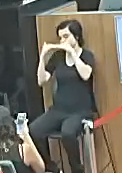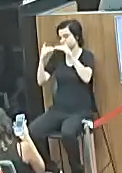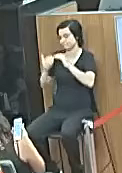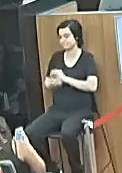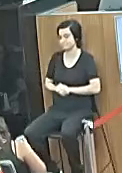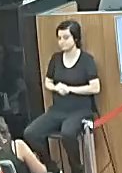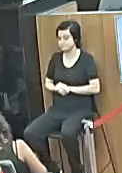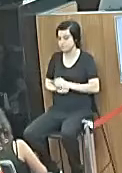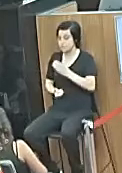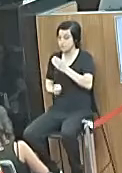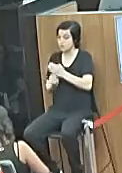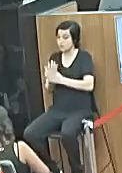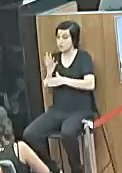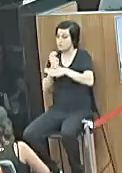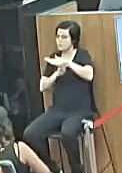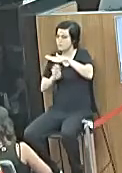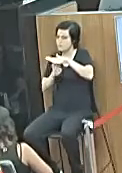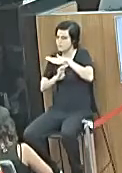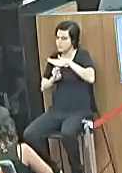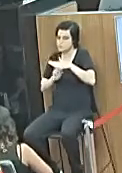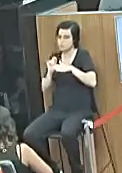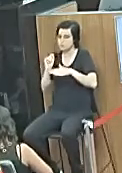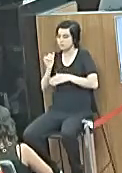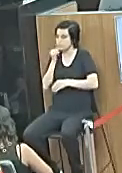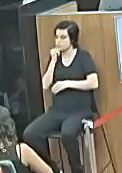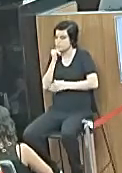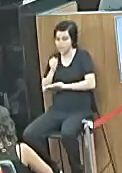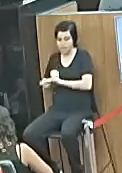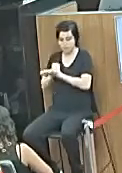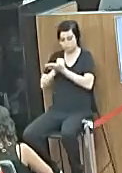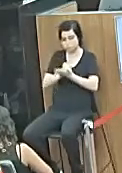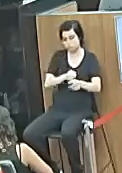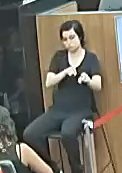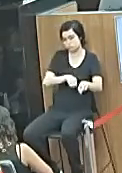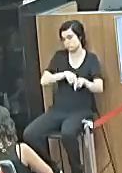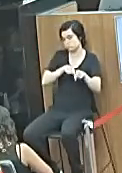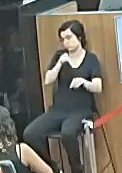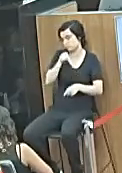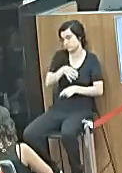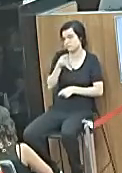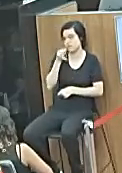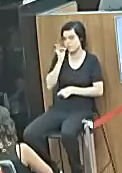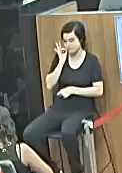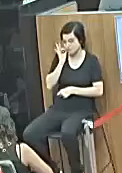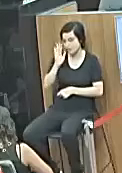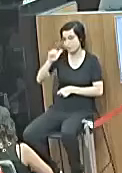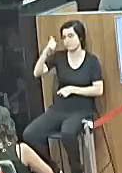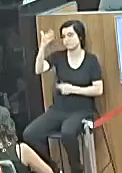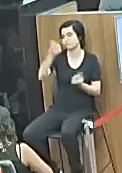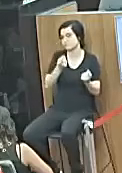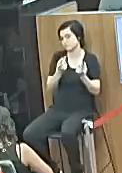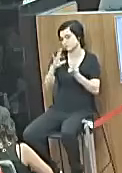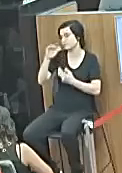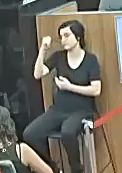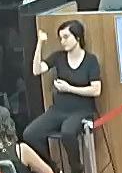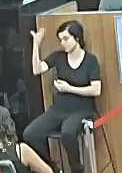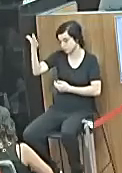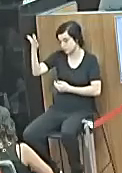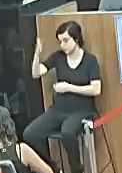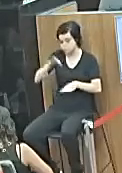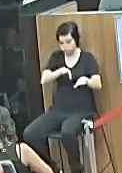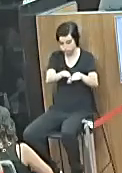represente o agricultor familiar o produtor de café no mercado de exportação buscando a